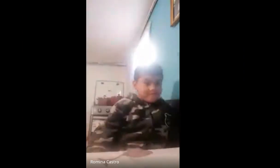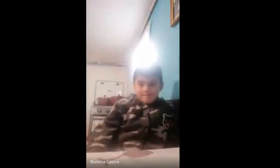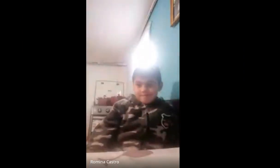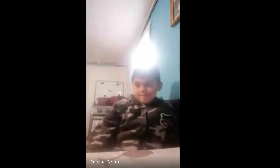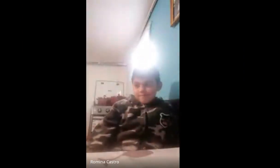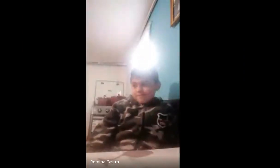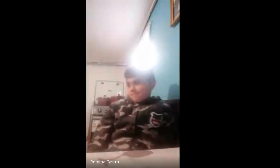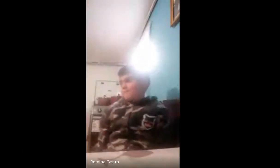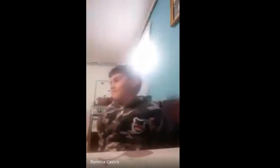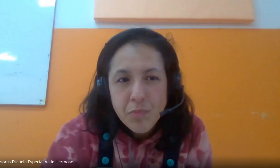A ver.